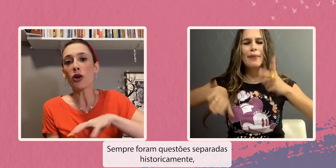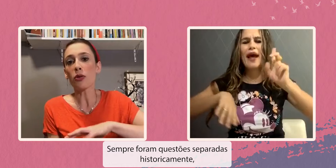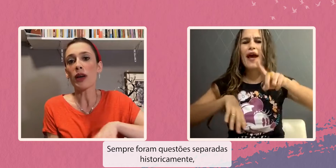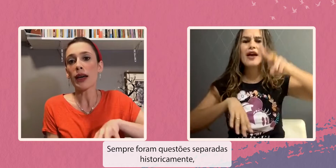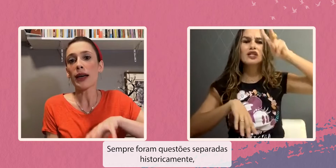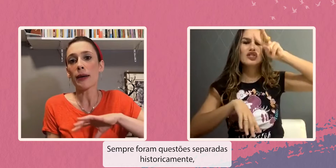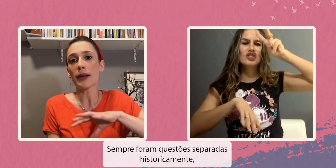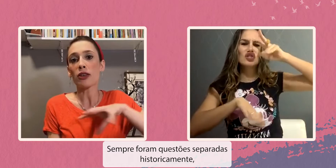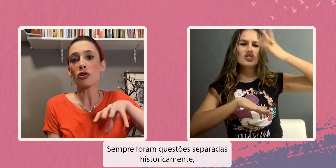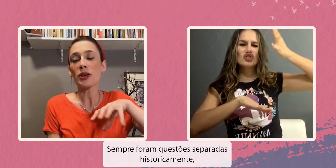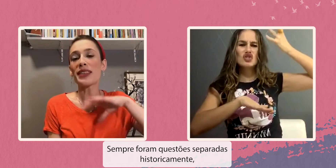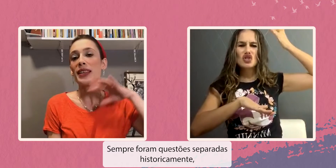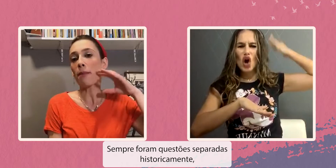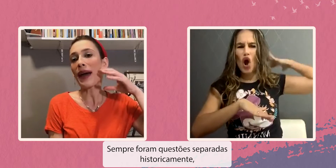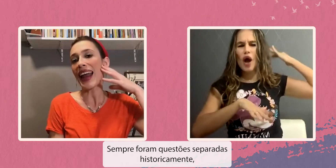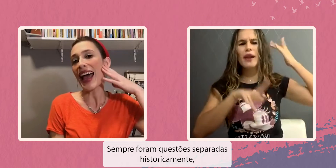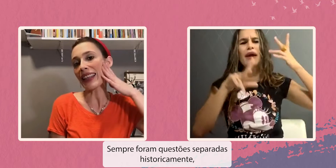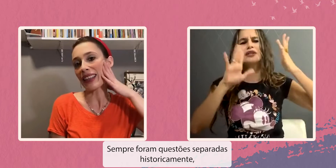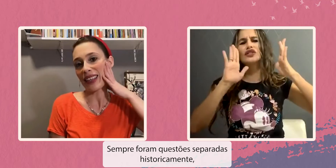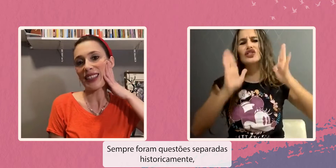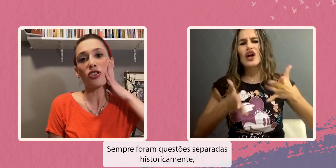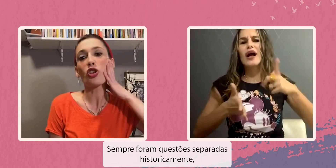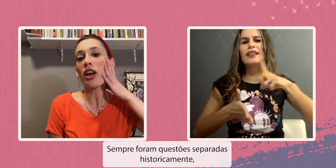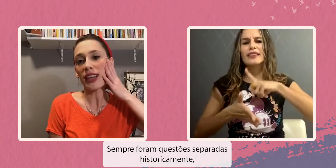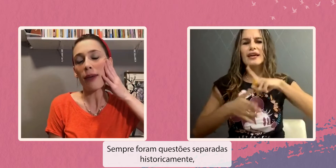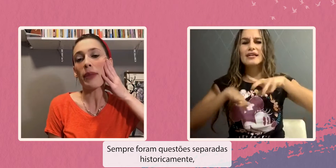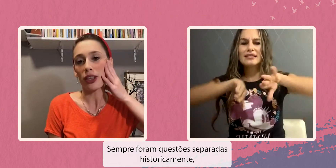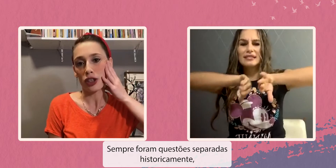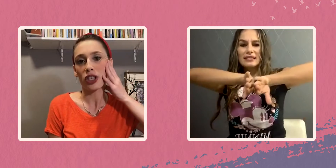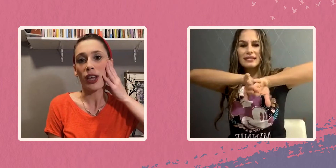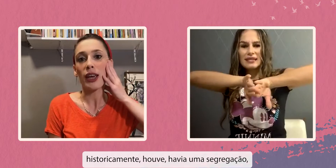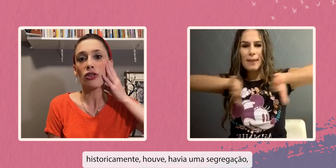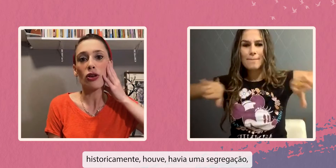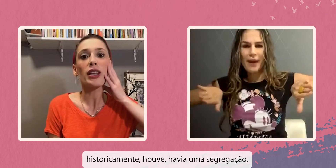Sempre foram questões separadas.